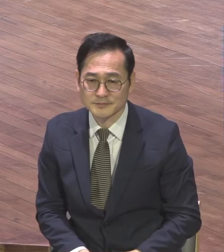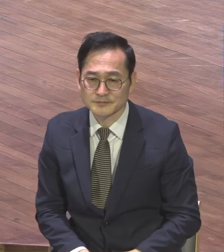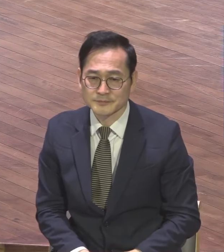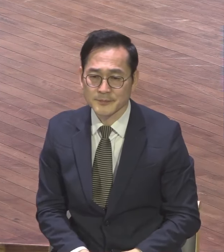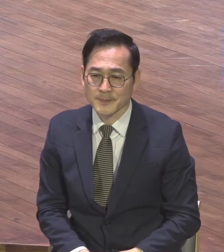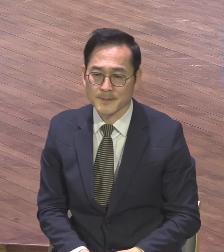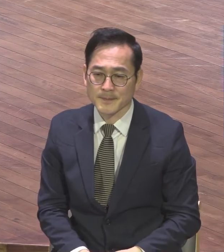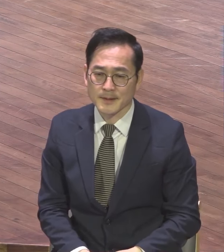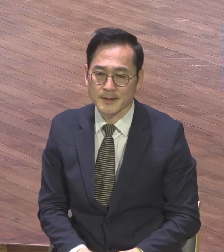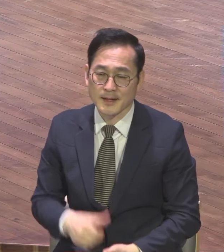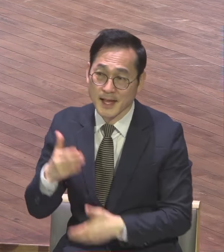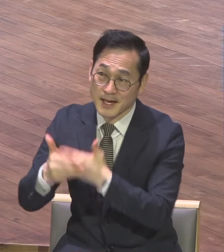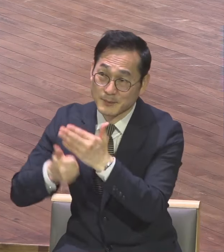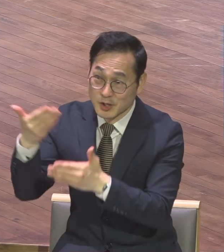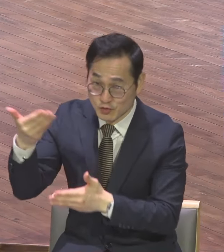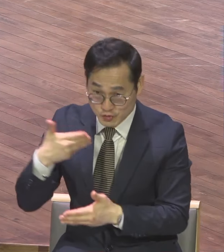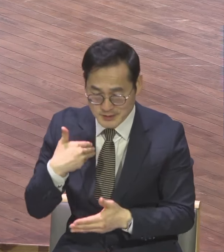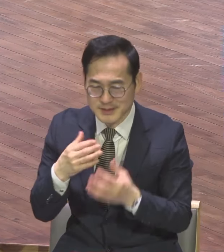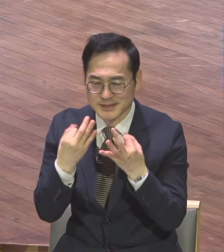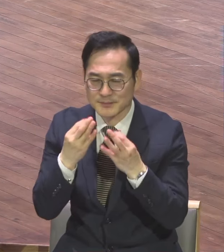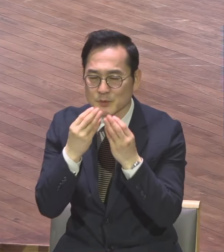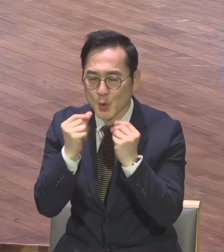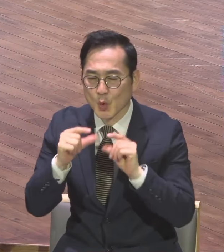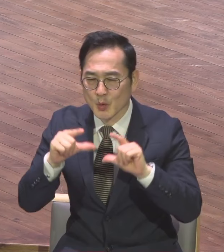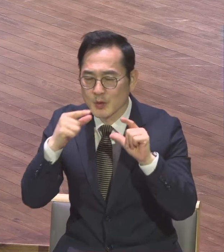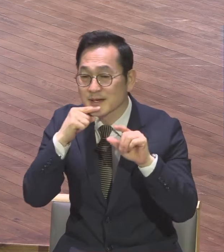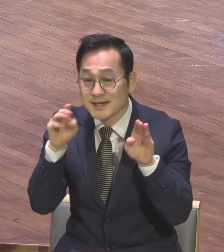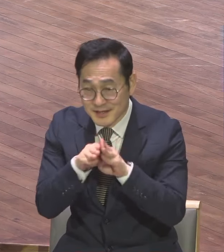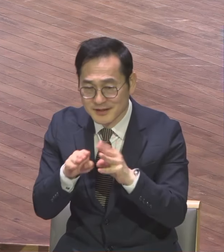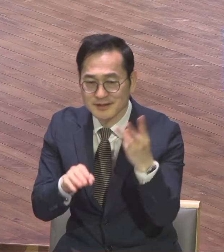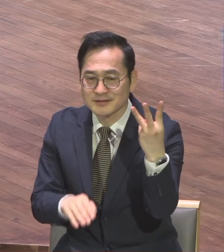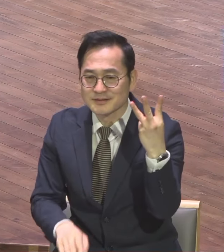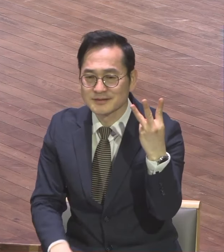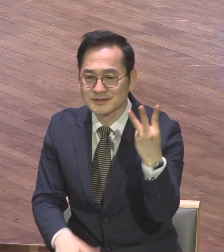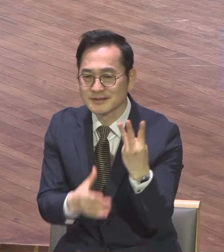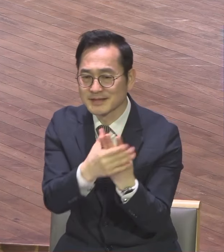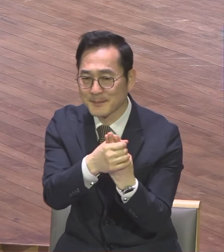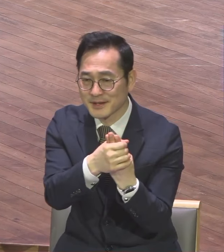우리에게 주신 시대적인 미션이에요. 교회가 해야 될 절대 사명이라고.